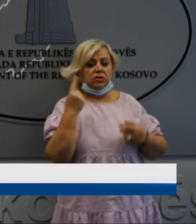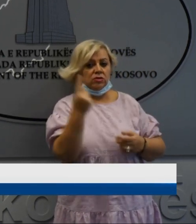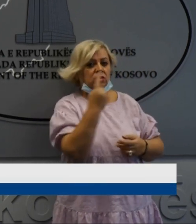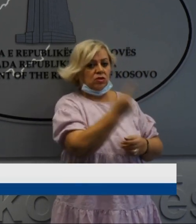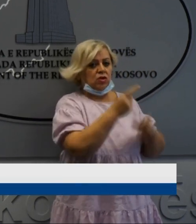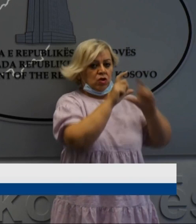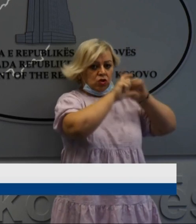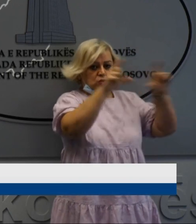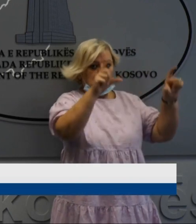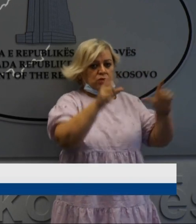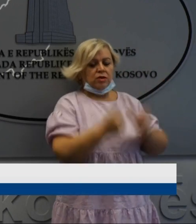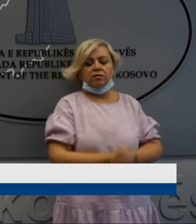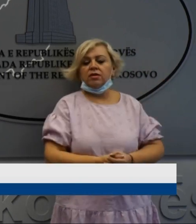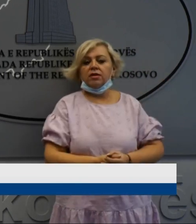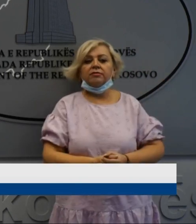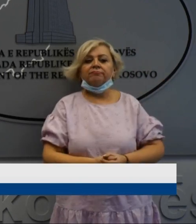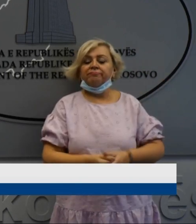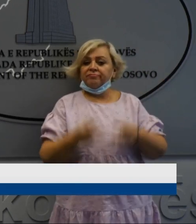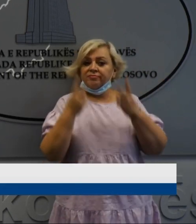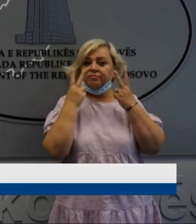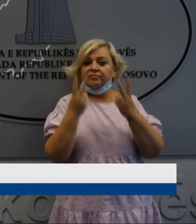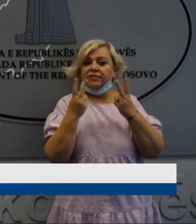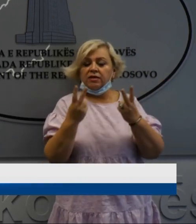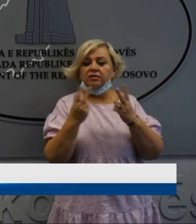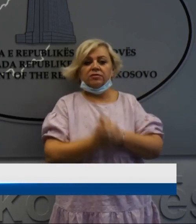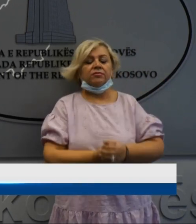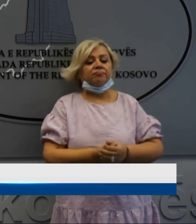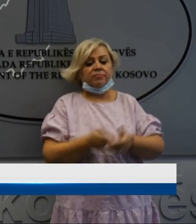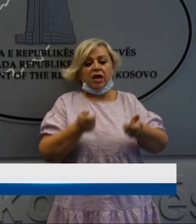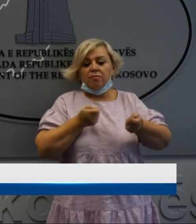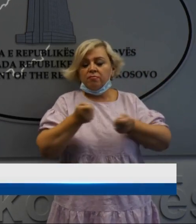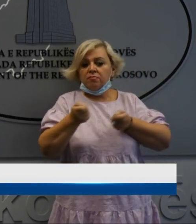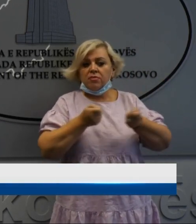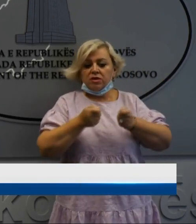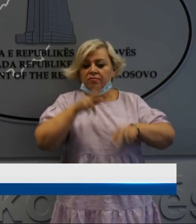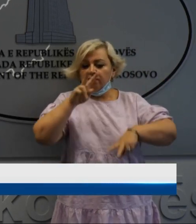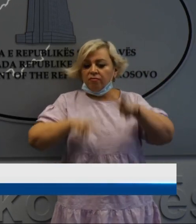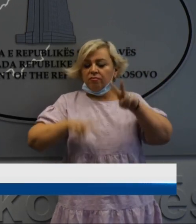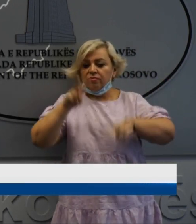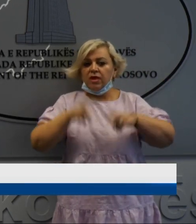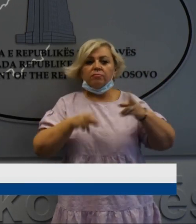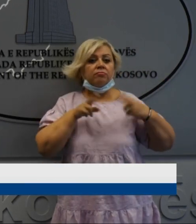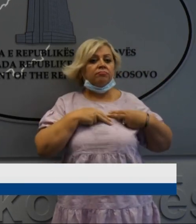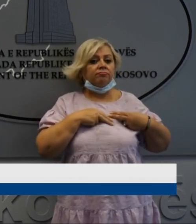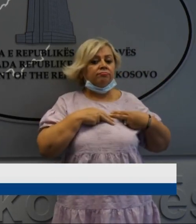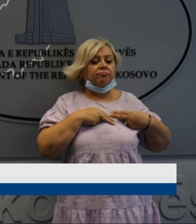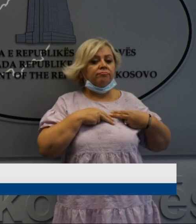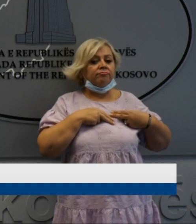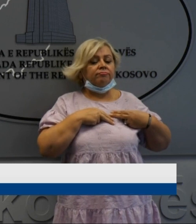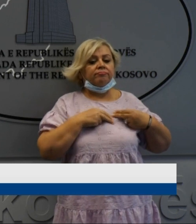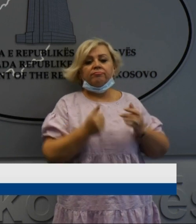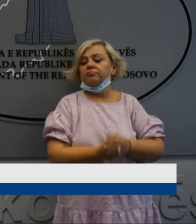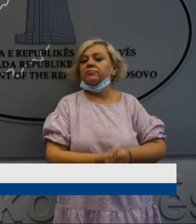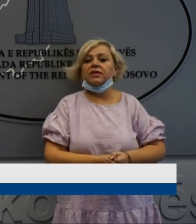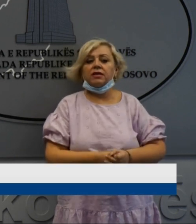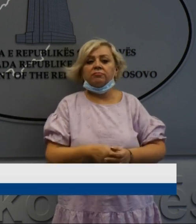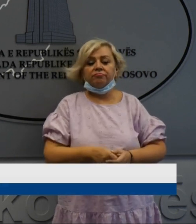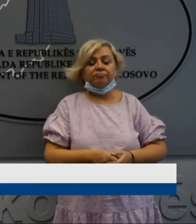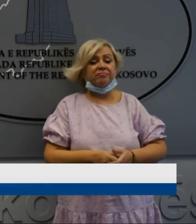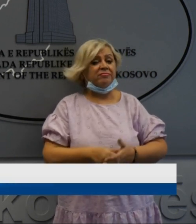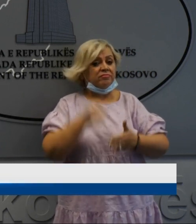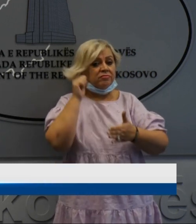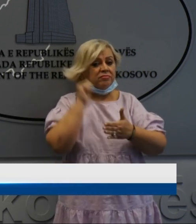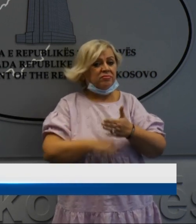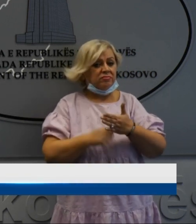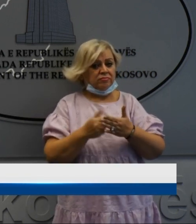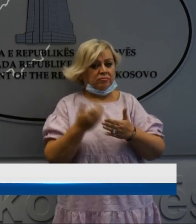secilit institucion dhe me theks të veçantë monitorimin dhe mbikëqyrjen e zbatimit të këtyre përgjegjësive dhe masave të cilat janë marrë